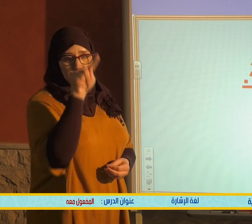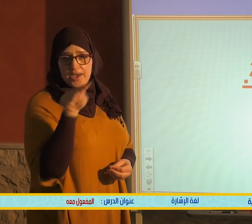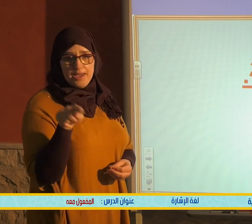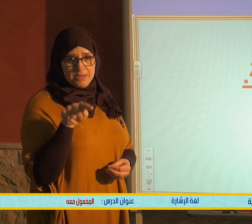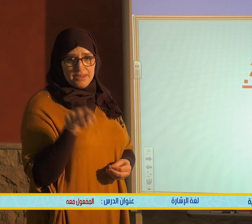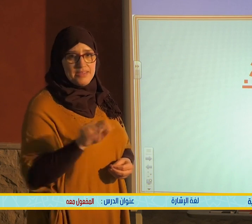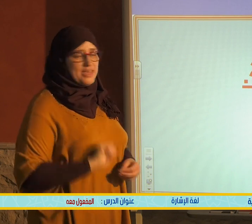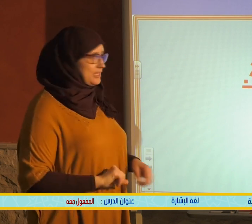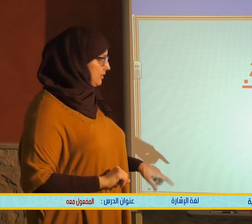الاستفهامية كذلك.